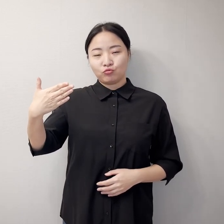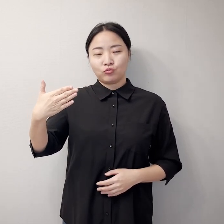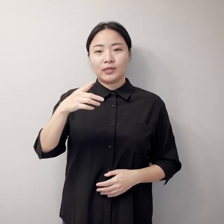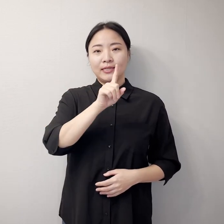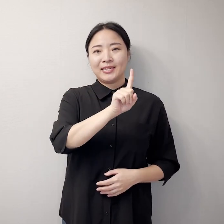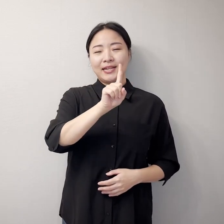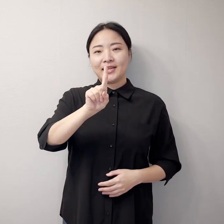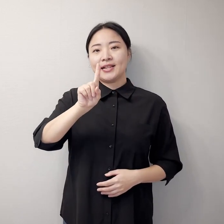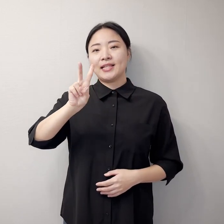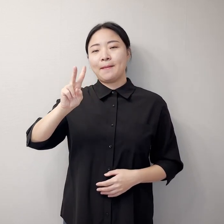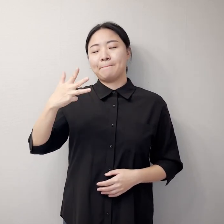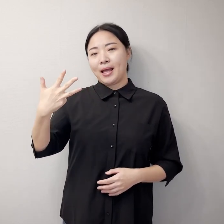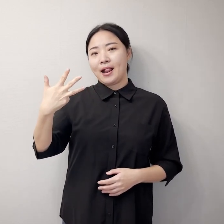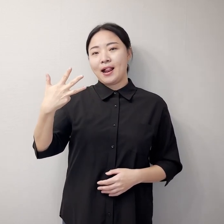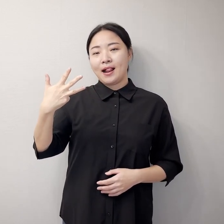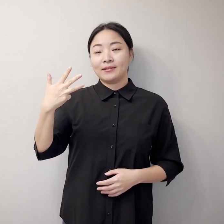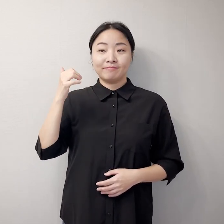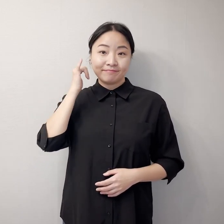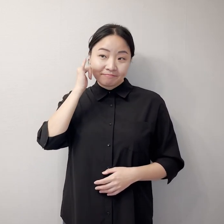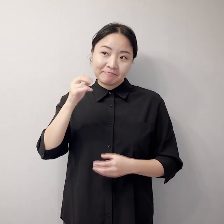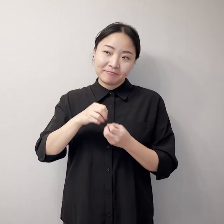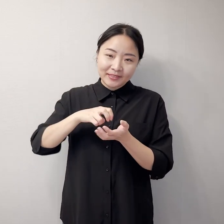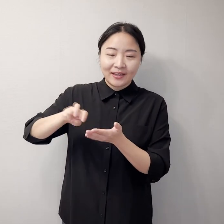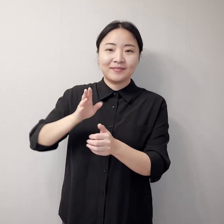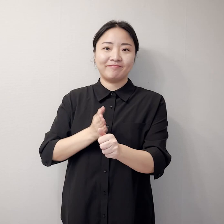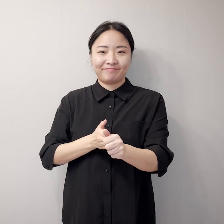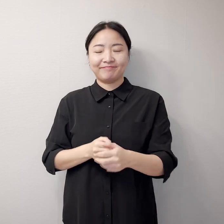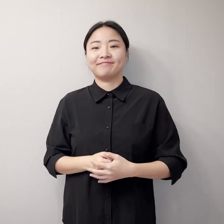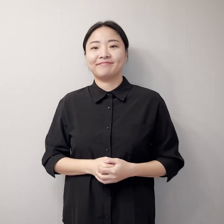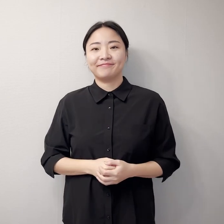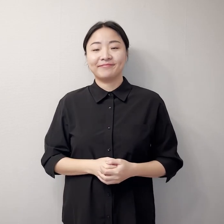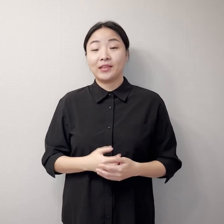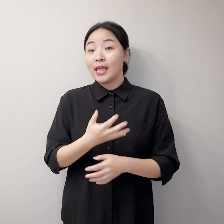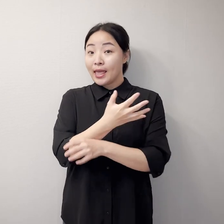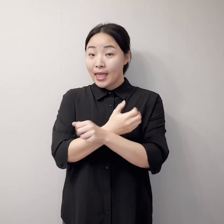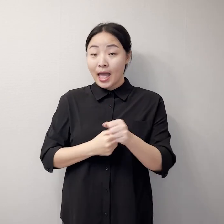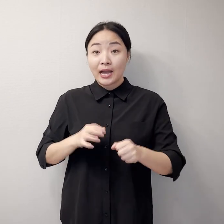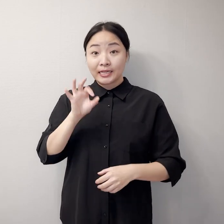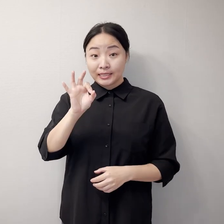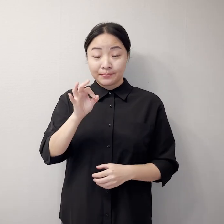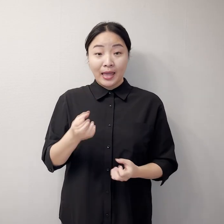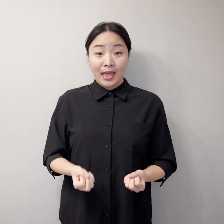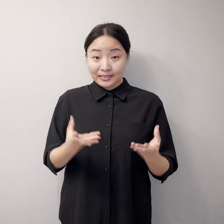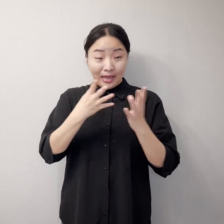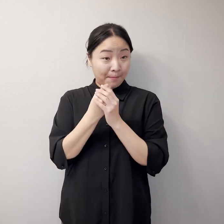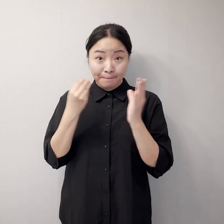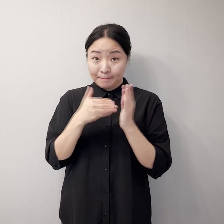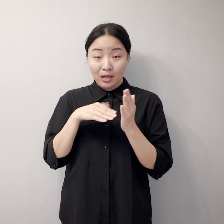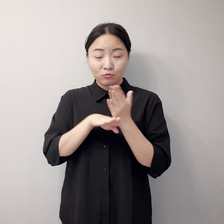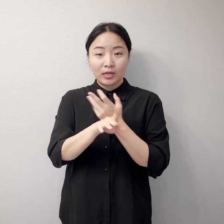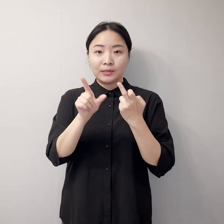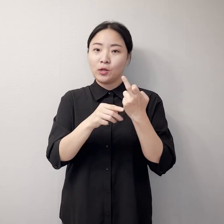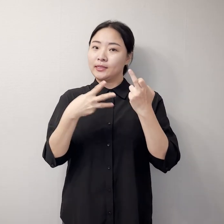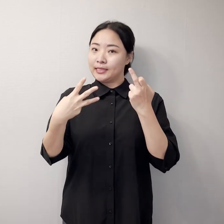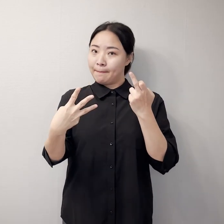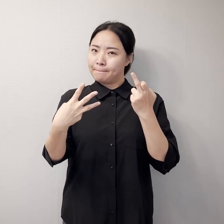-1128로 연락주세요 예약금은 행사 완료 후 12월